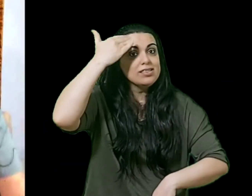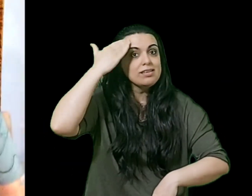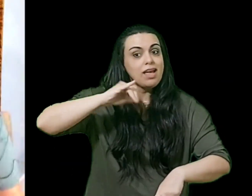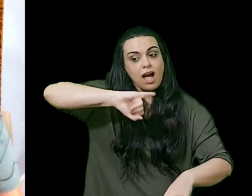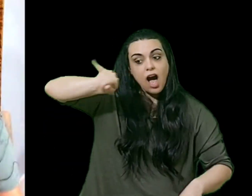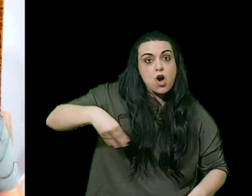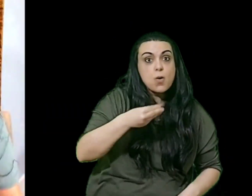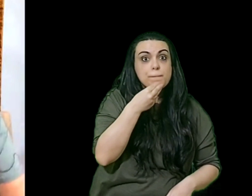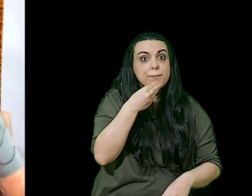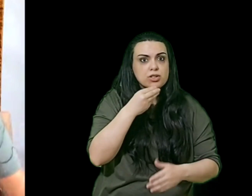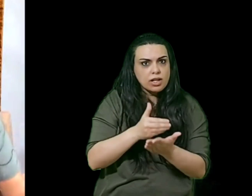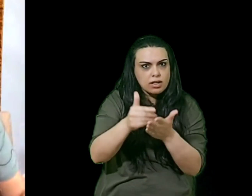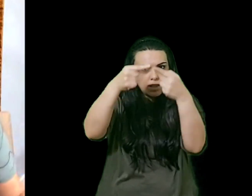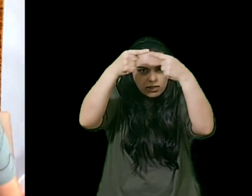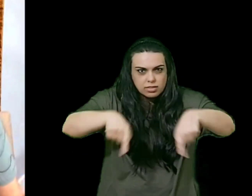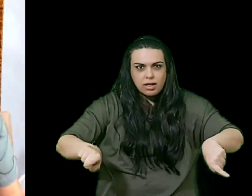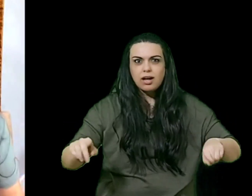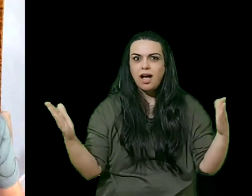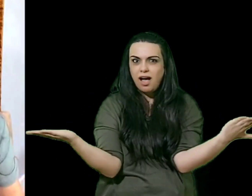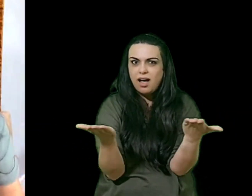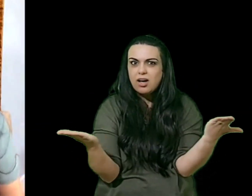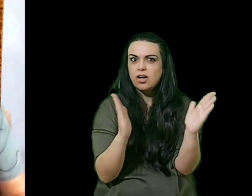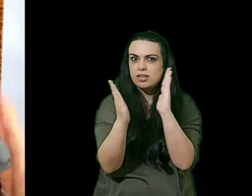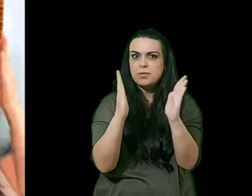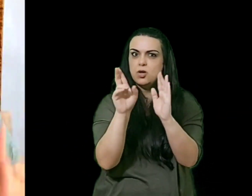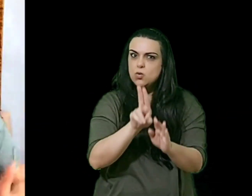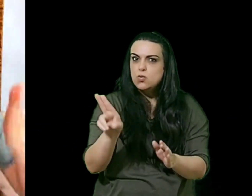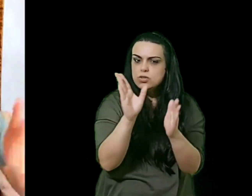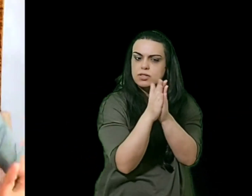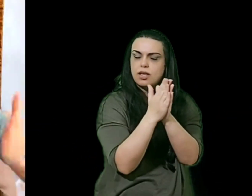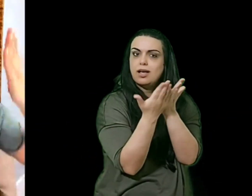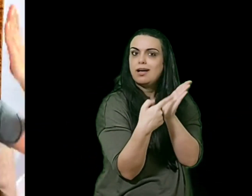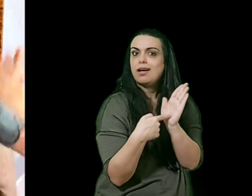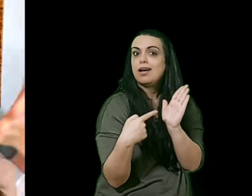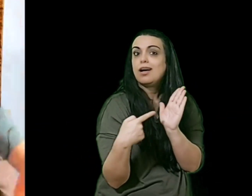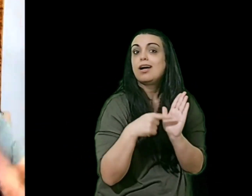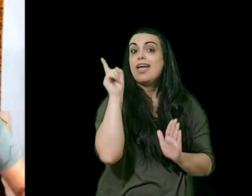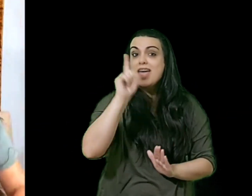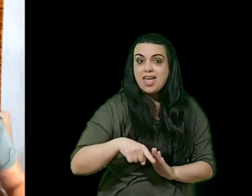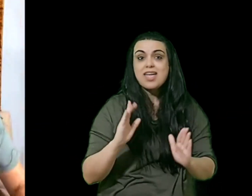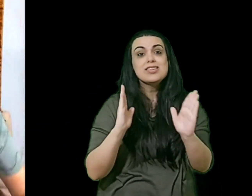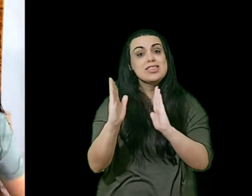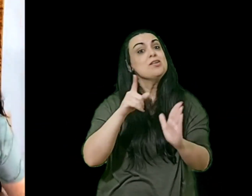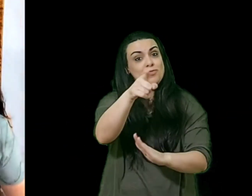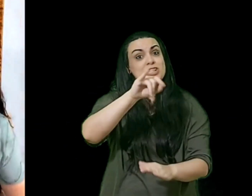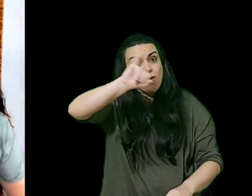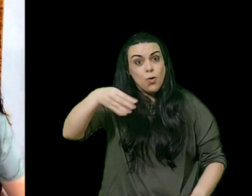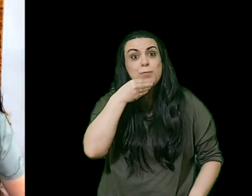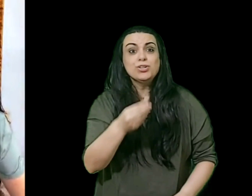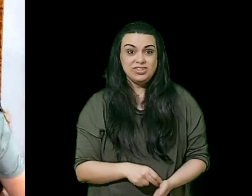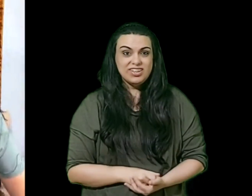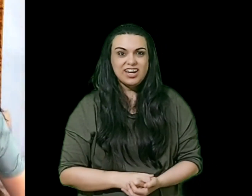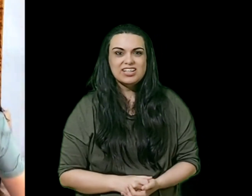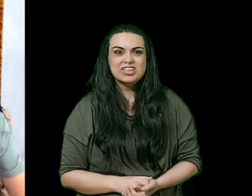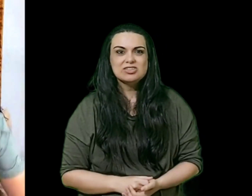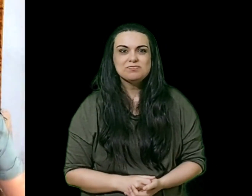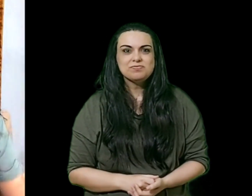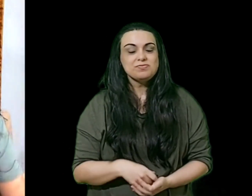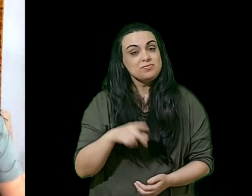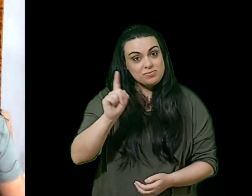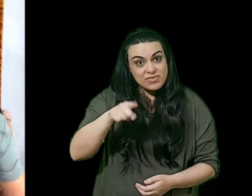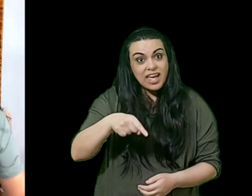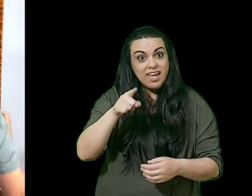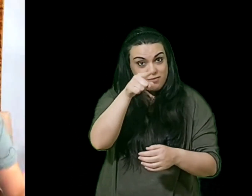a inauguração desse tempo onde nós estamos usando a palavra, esse é o tempo da sua oportunidade. Quem está dizendo isso é a